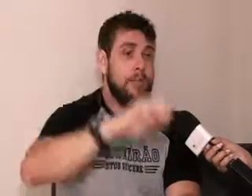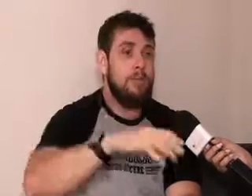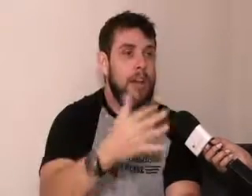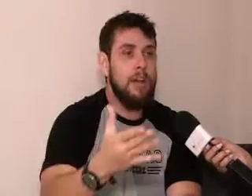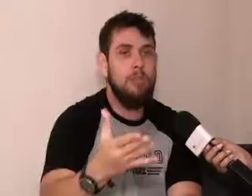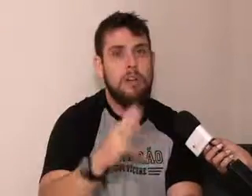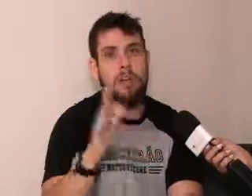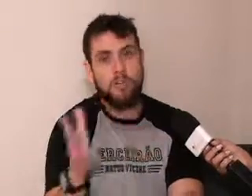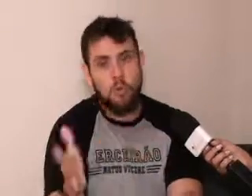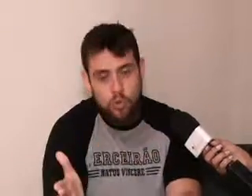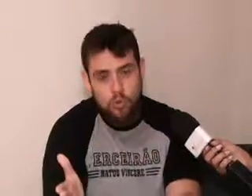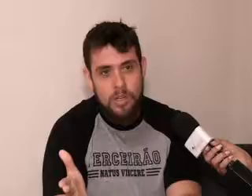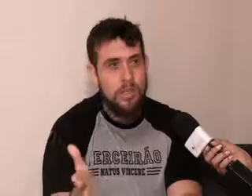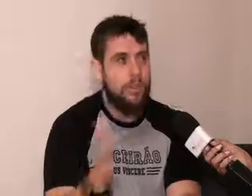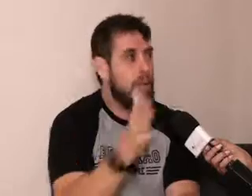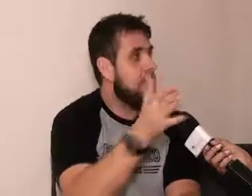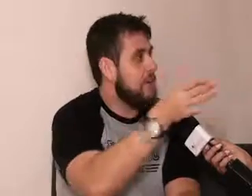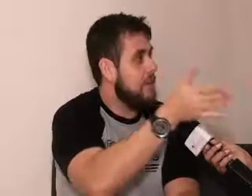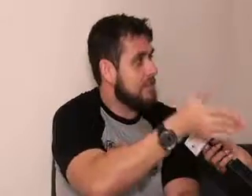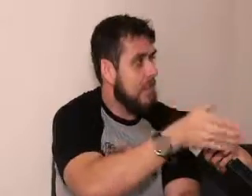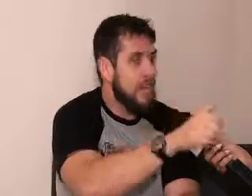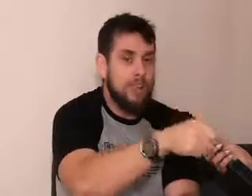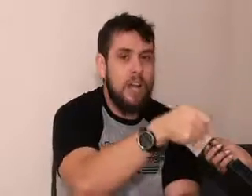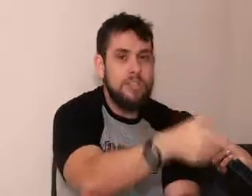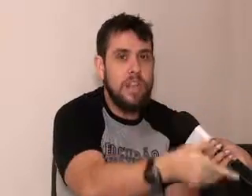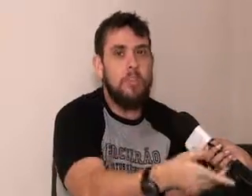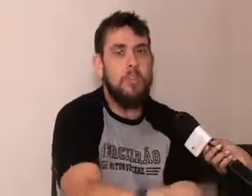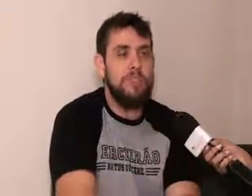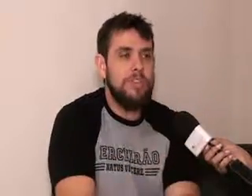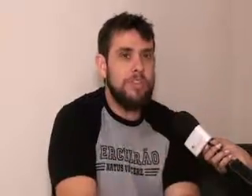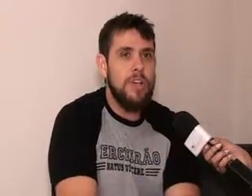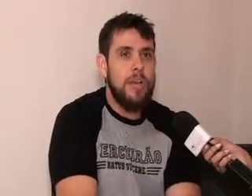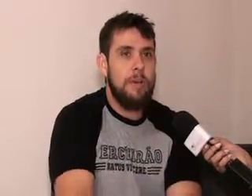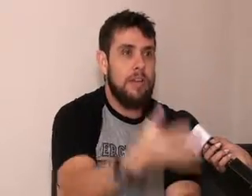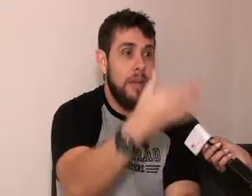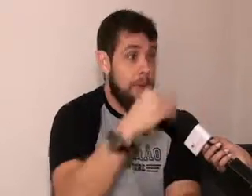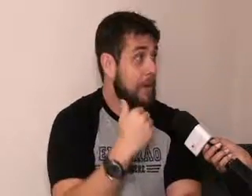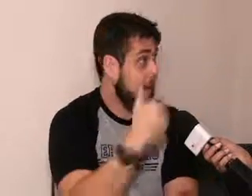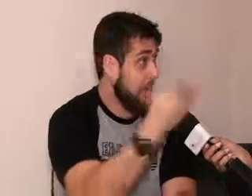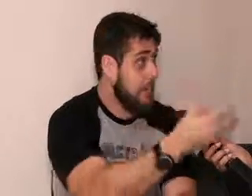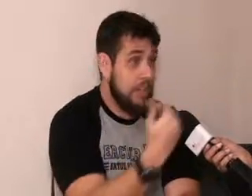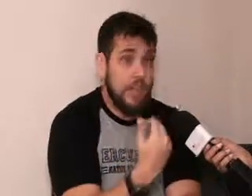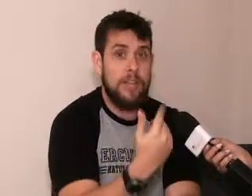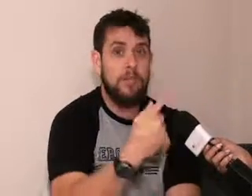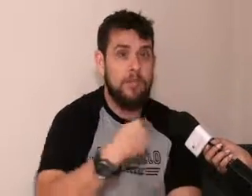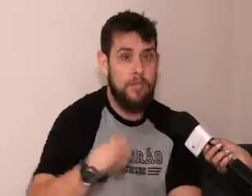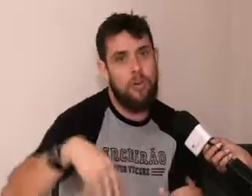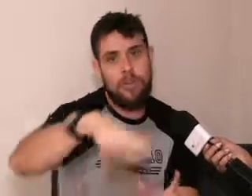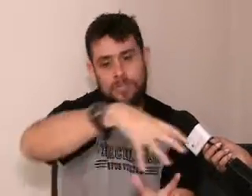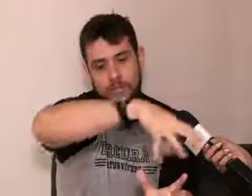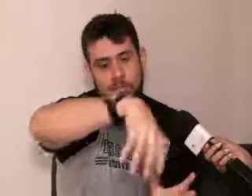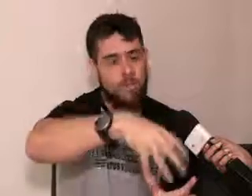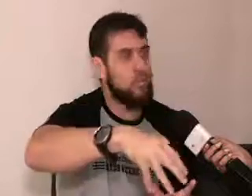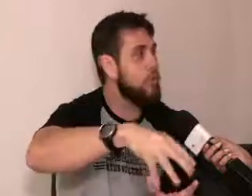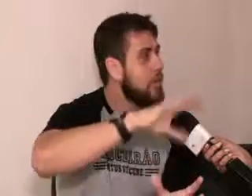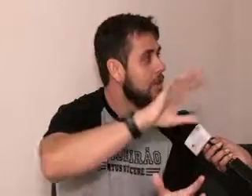Então cada surdo que tem que fazer essa ideia de dar o sinal para o ouvinte, para que tenha a própria característica dele. Então nós, no meio surdo,